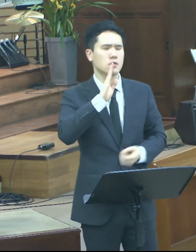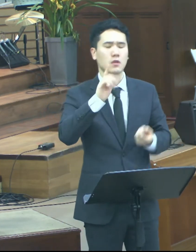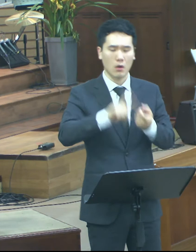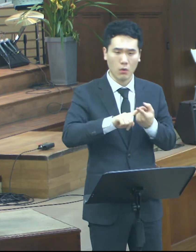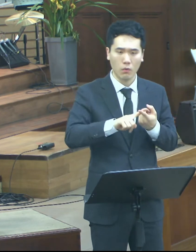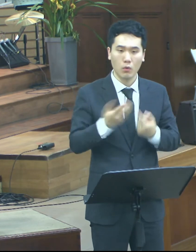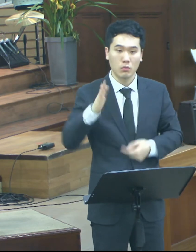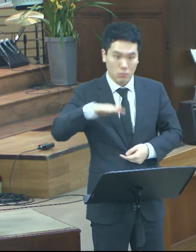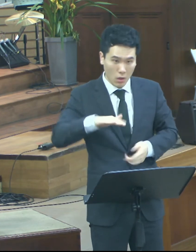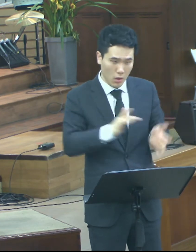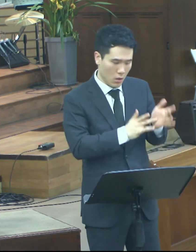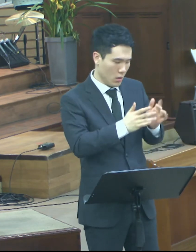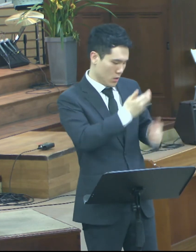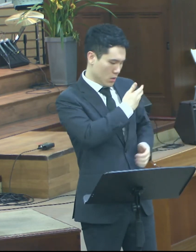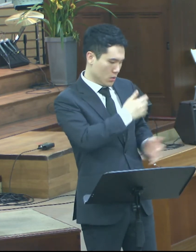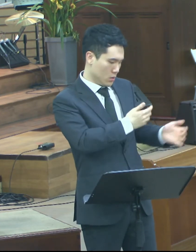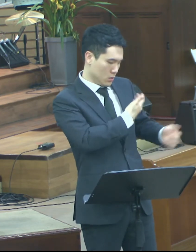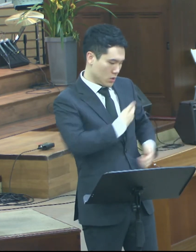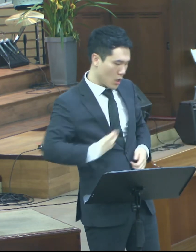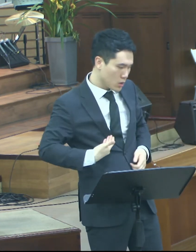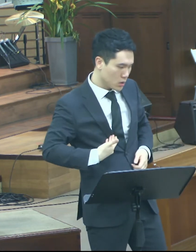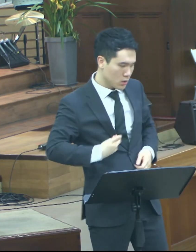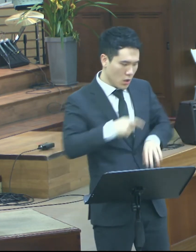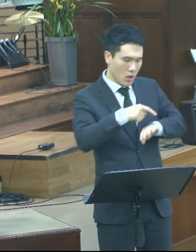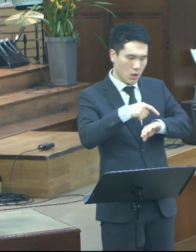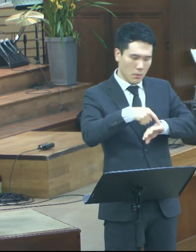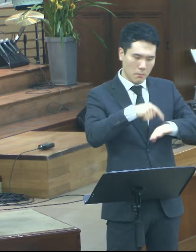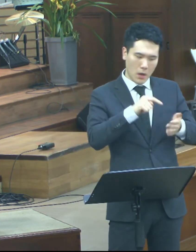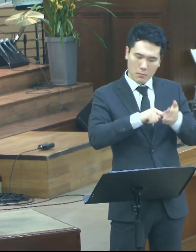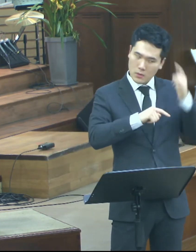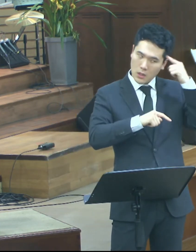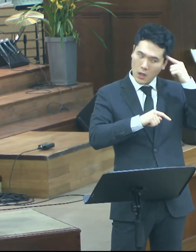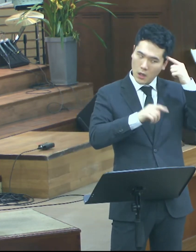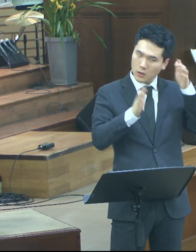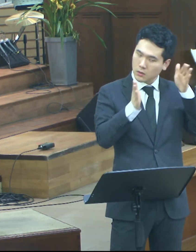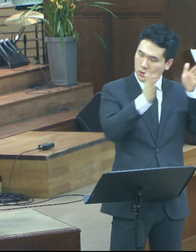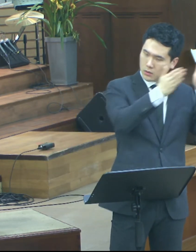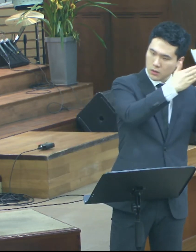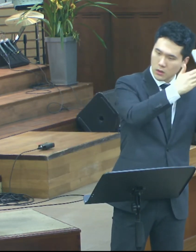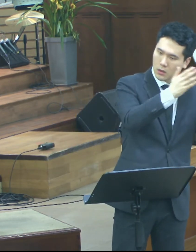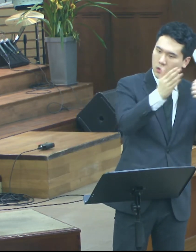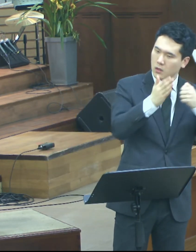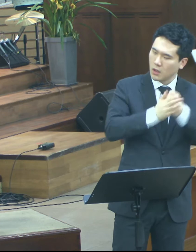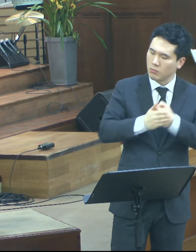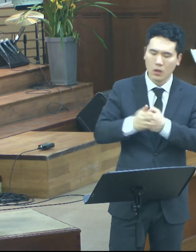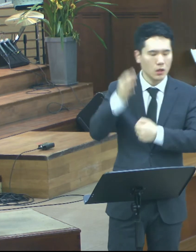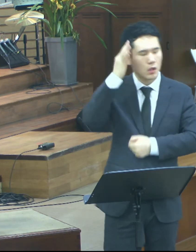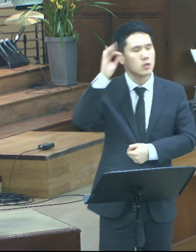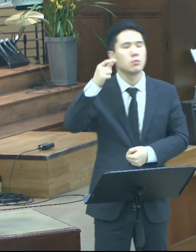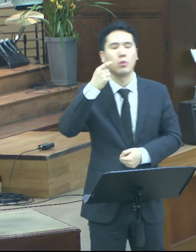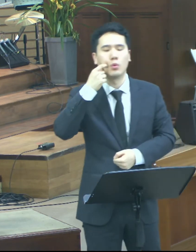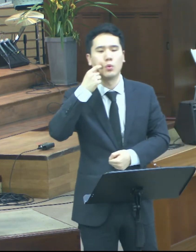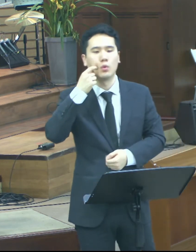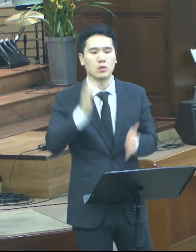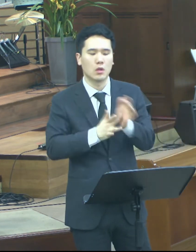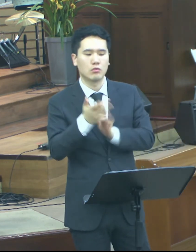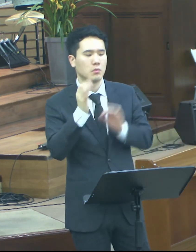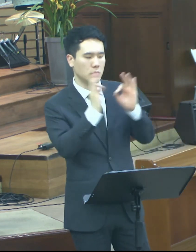그럼 예수님이 이런 말씀하셨어요. 너희 마음이 둔하냐. 따라합시다. 너희 마음이 둔하냐. 너희 마음이 둔하냐. 마음이